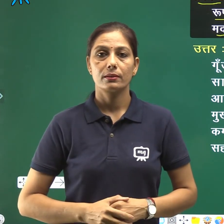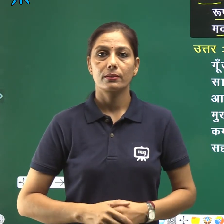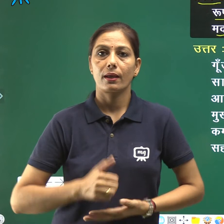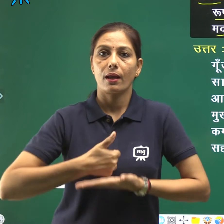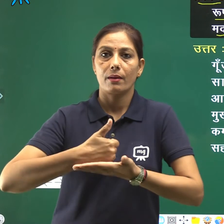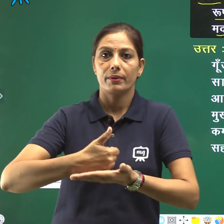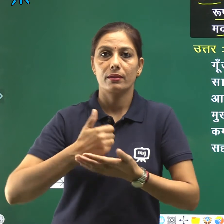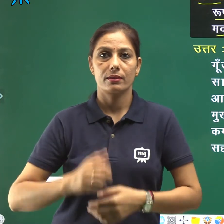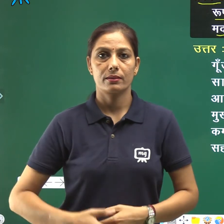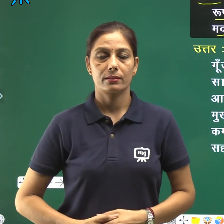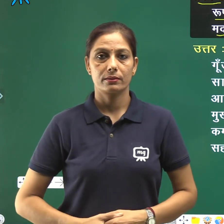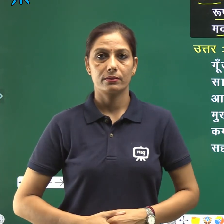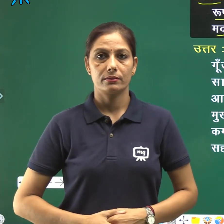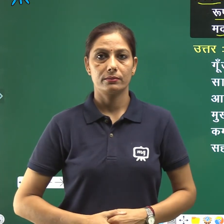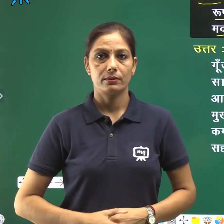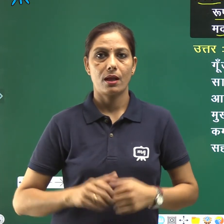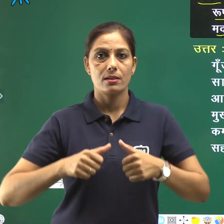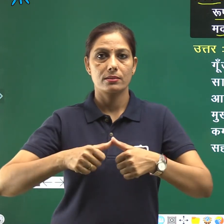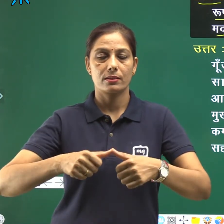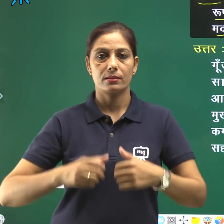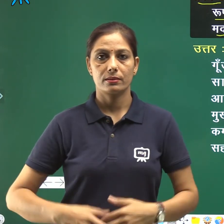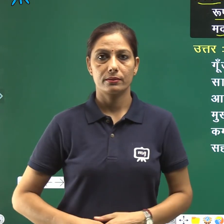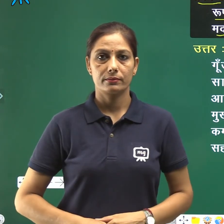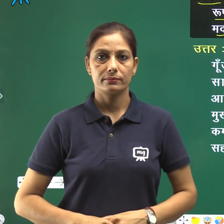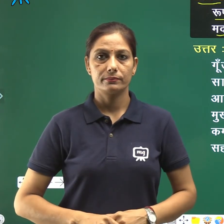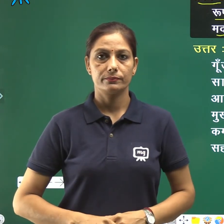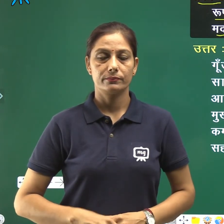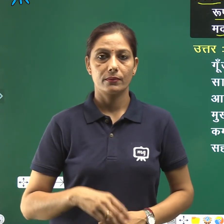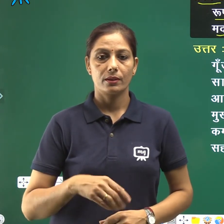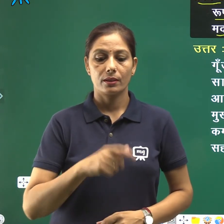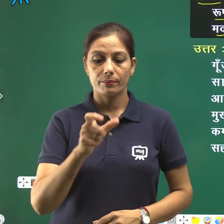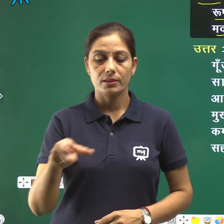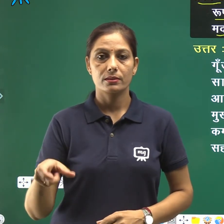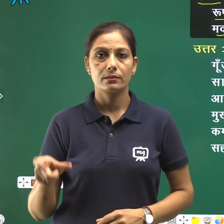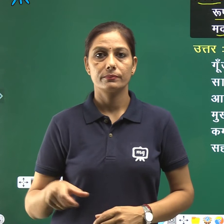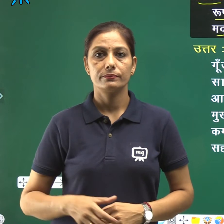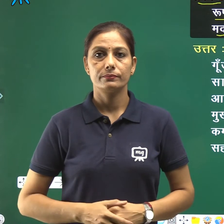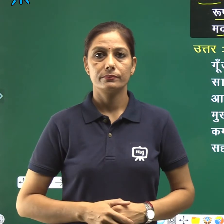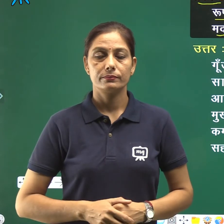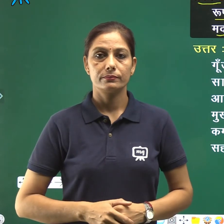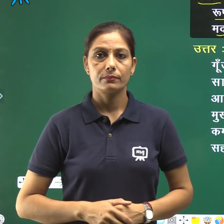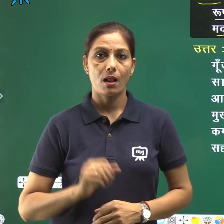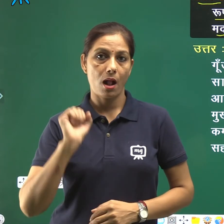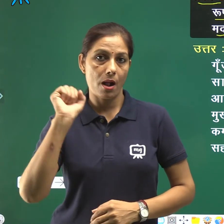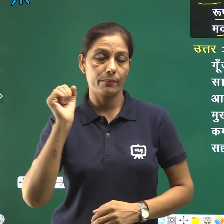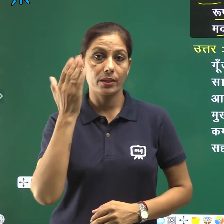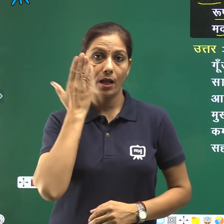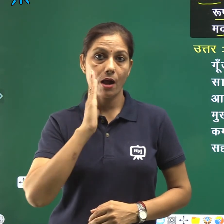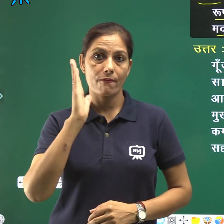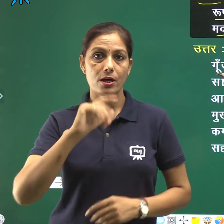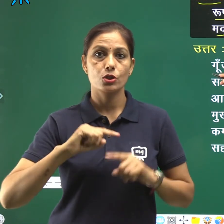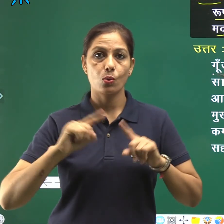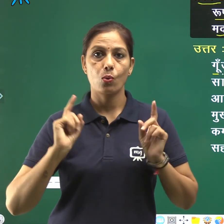मदद करते हैं? उत्तर है, ये अपनी आवाज और